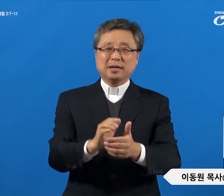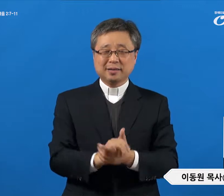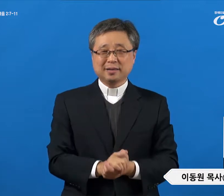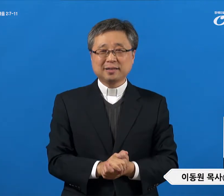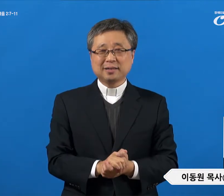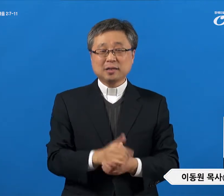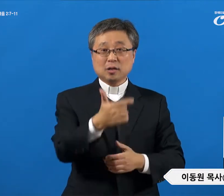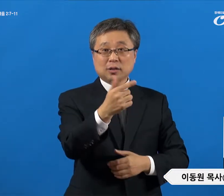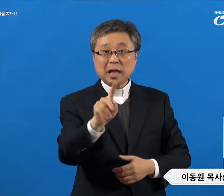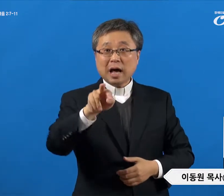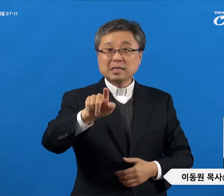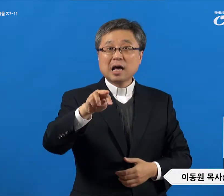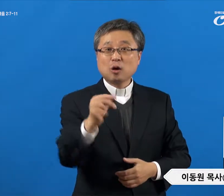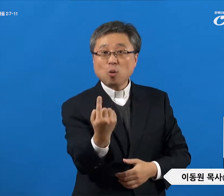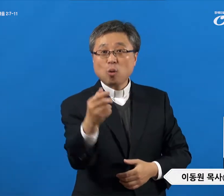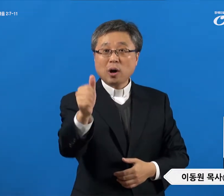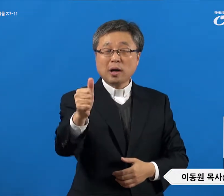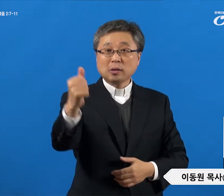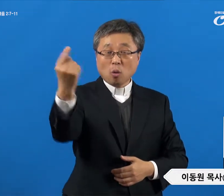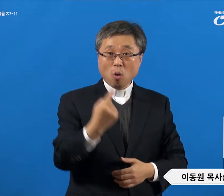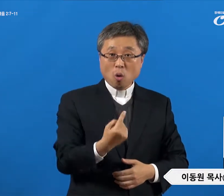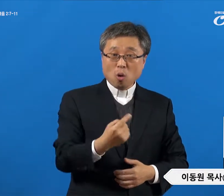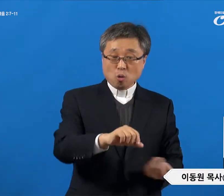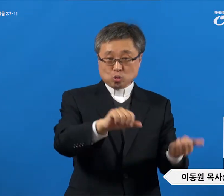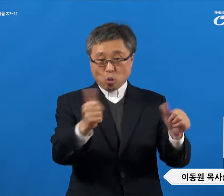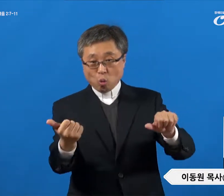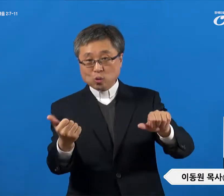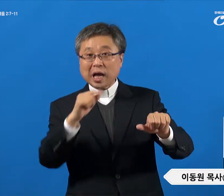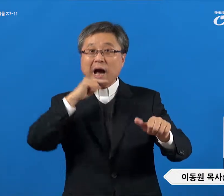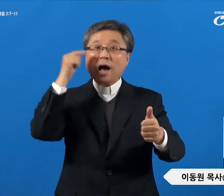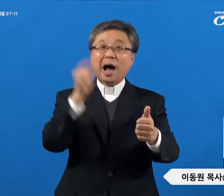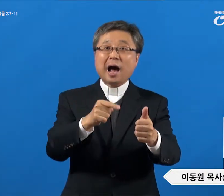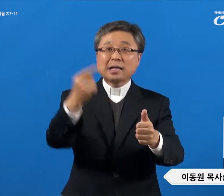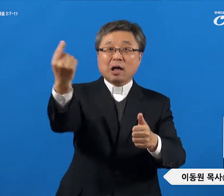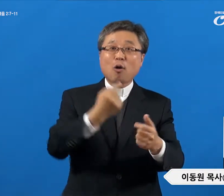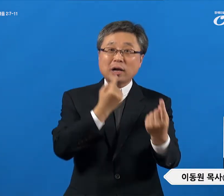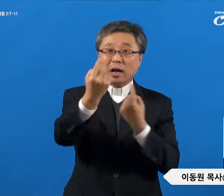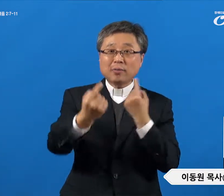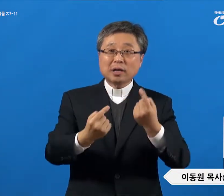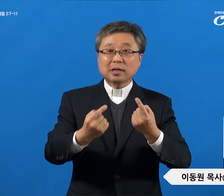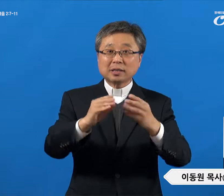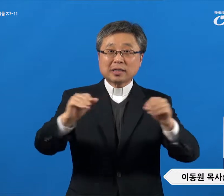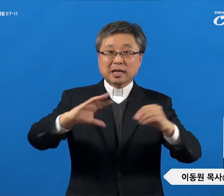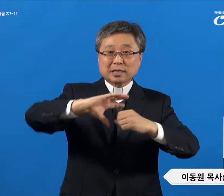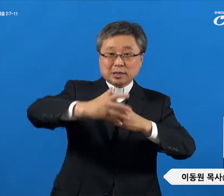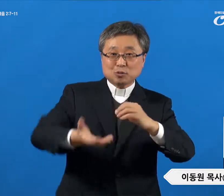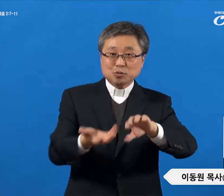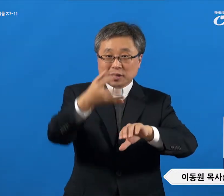그러니까 나사로가 나왔어요. 송장아 나와라 그랬으면 지구상에 죽었던 송장이 그때 다 일어났어요.